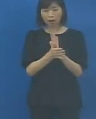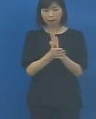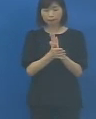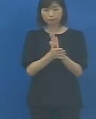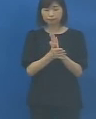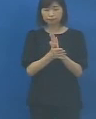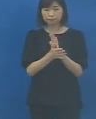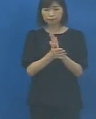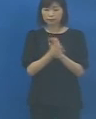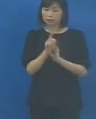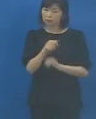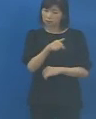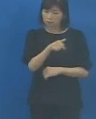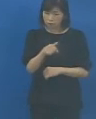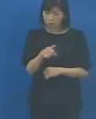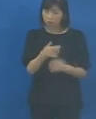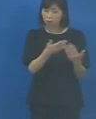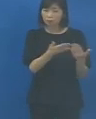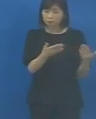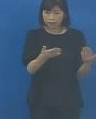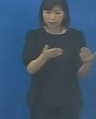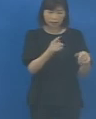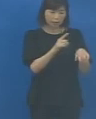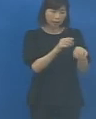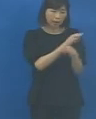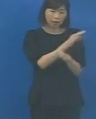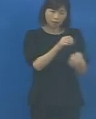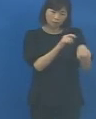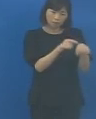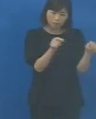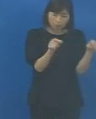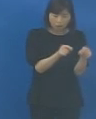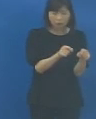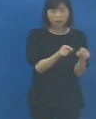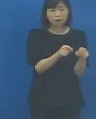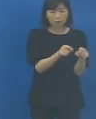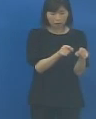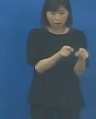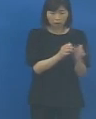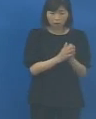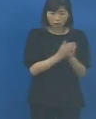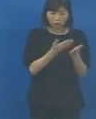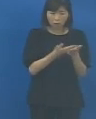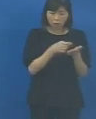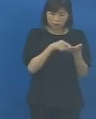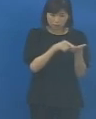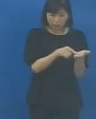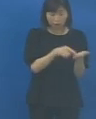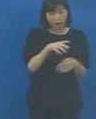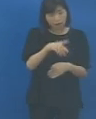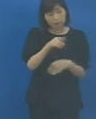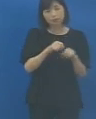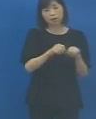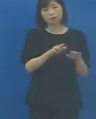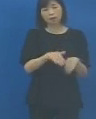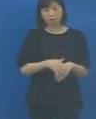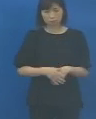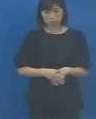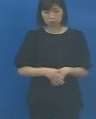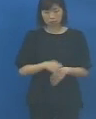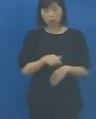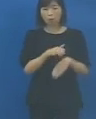部お店に時短制限をかけるということは初めてやりましたけれども、それと合わせて鳥取方式